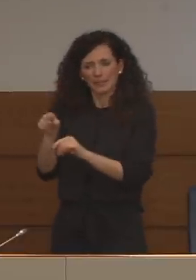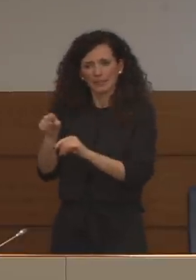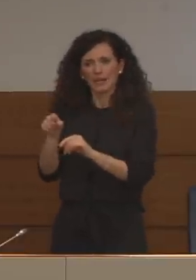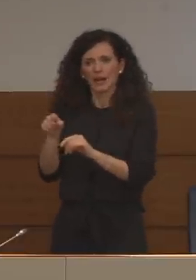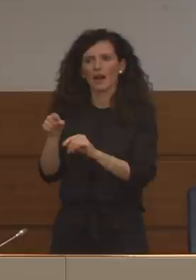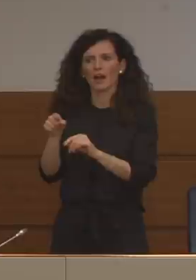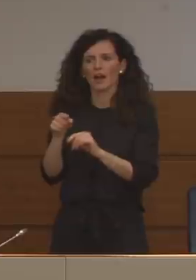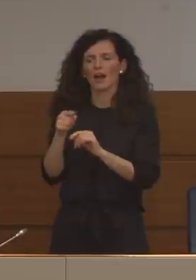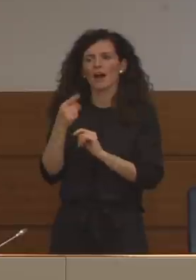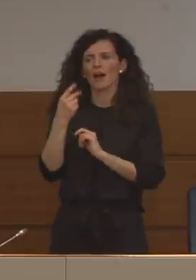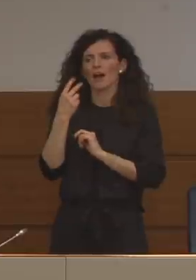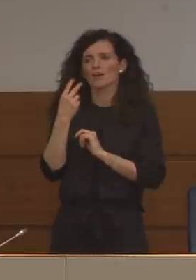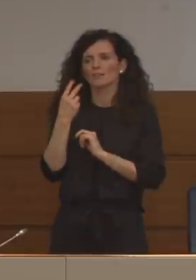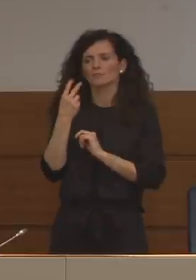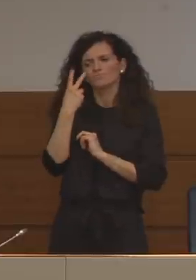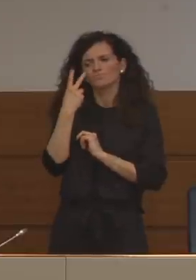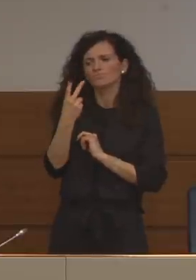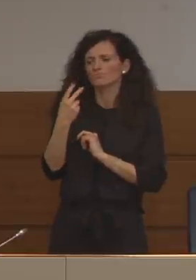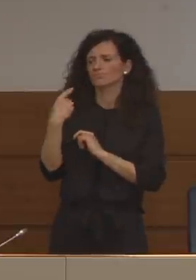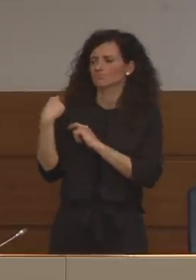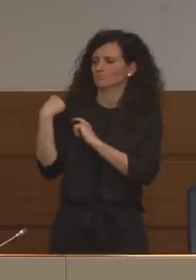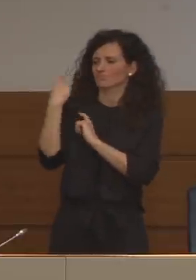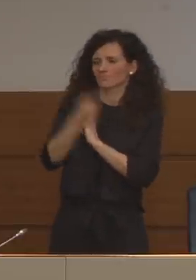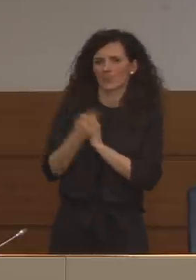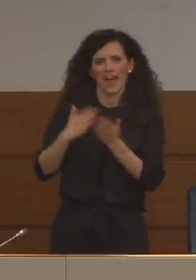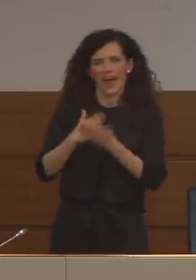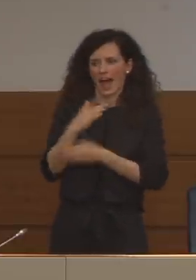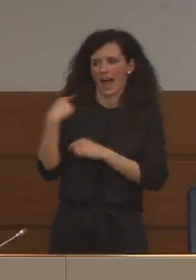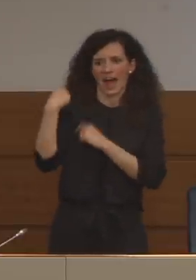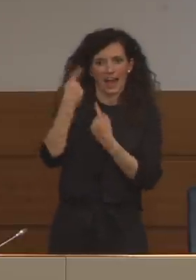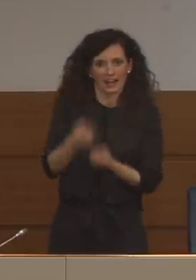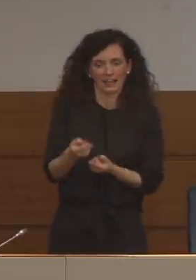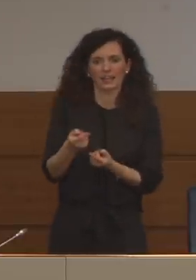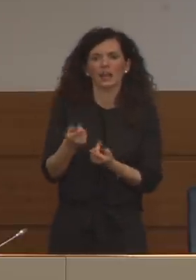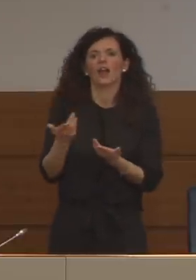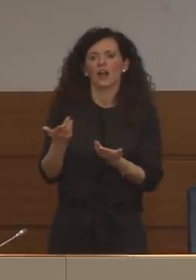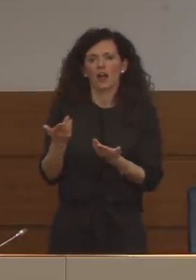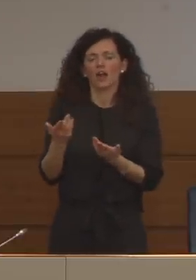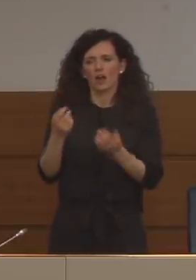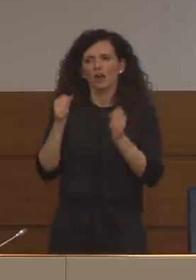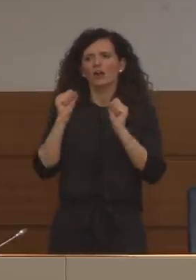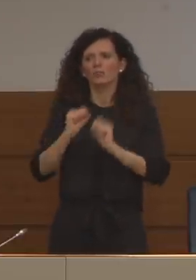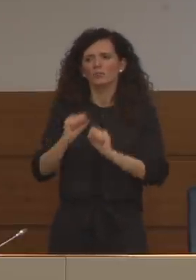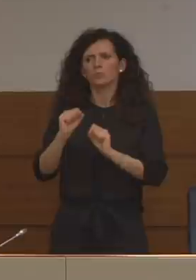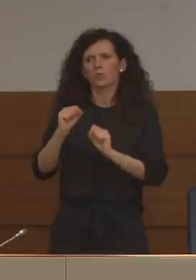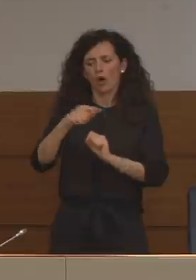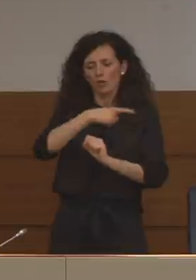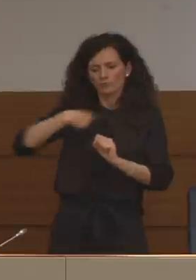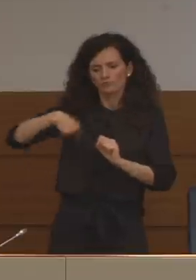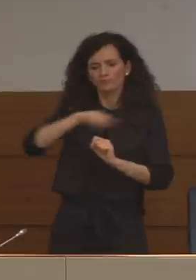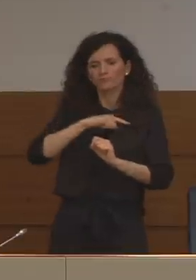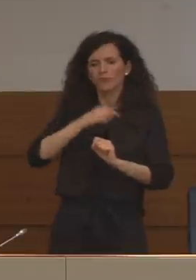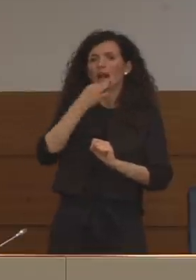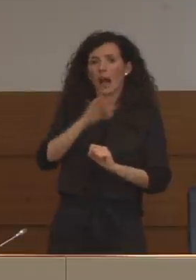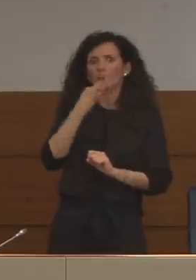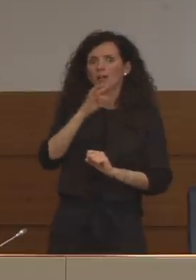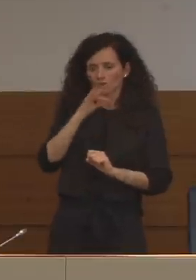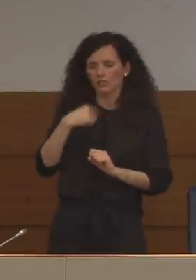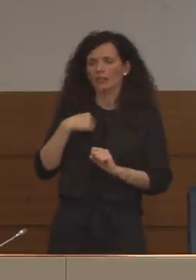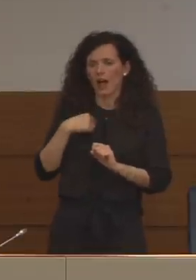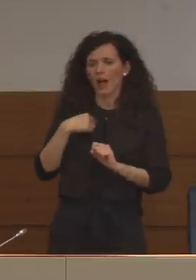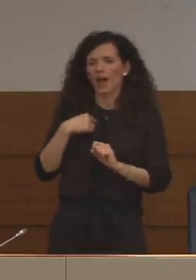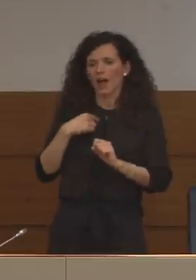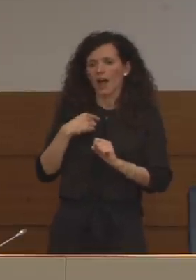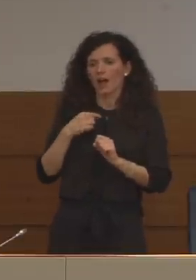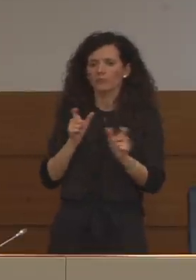corso degli anni tanto più efficaci saranno le nostre politiche di contenimento tanto più